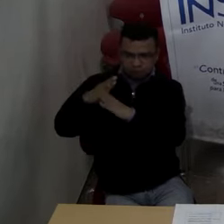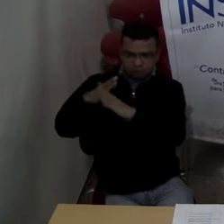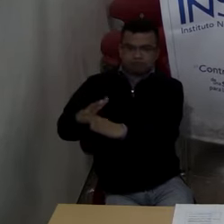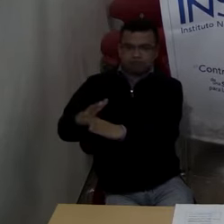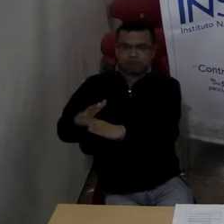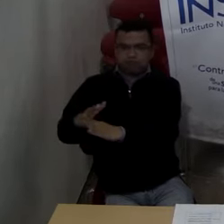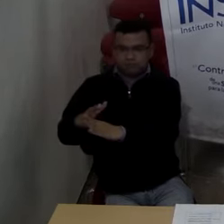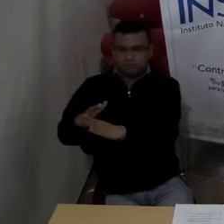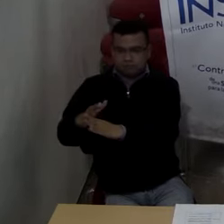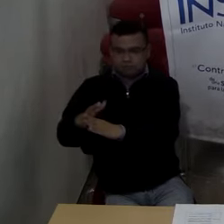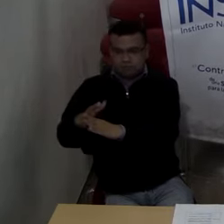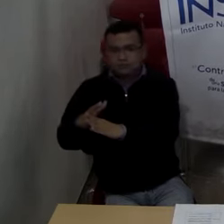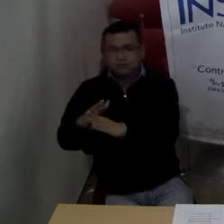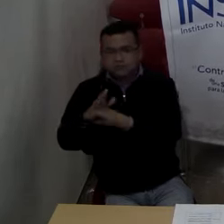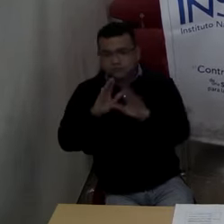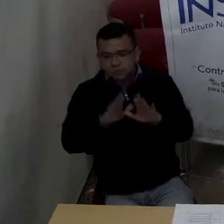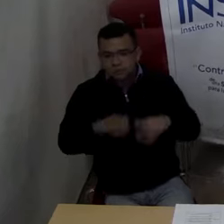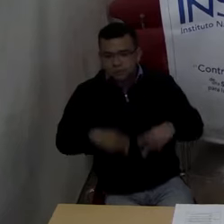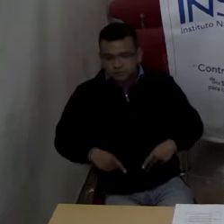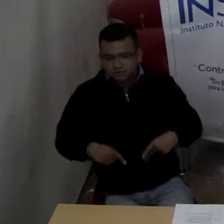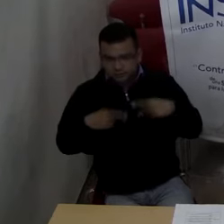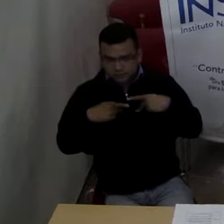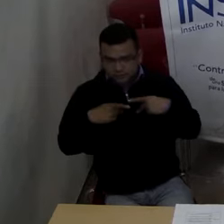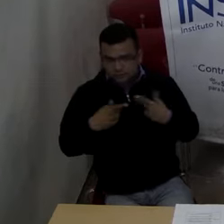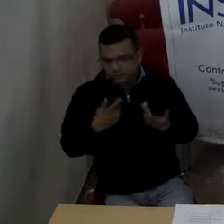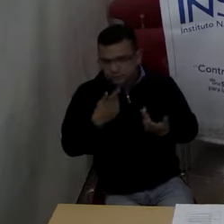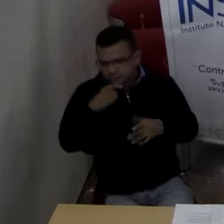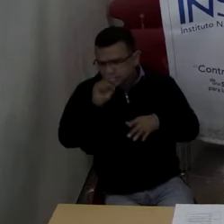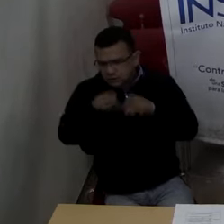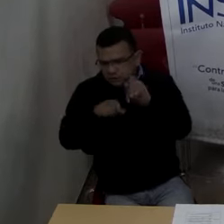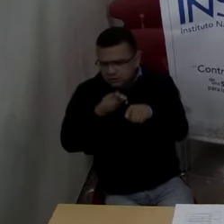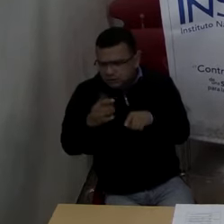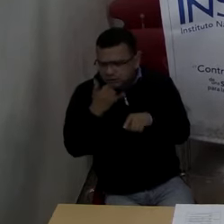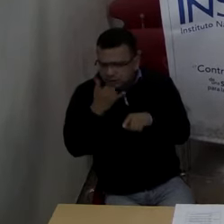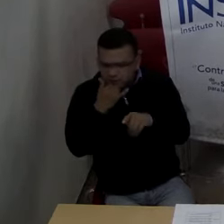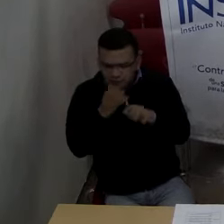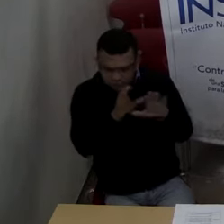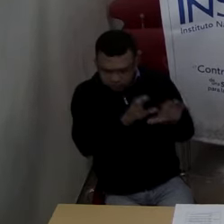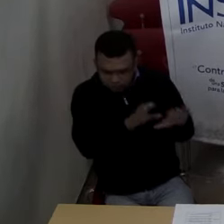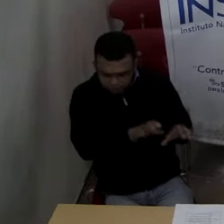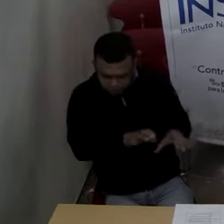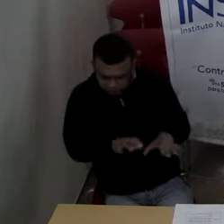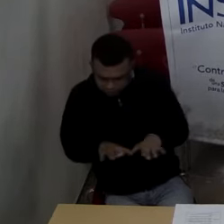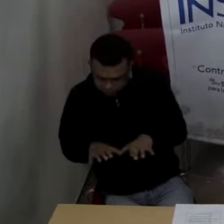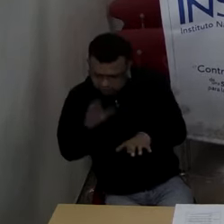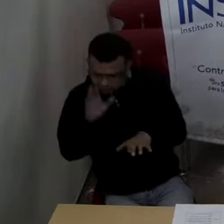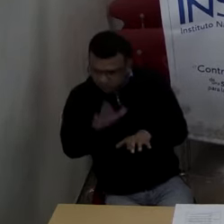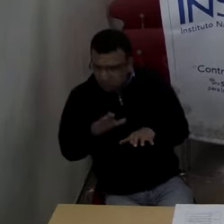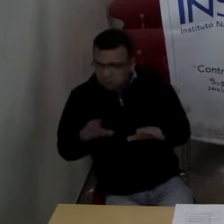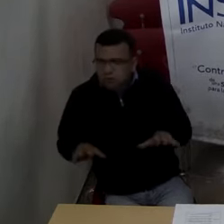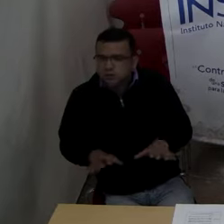¿Qué sucede con las conductas protectoras de la salud auditiva?